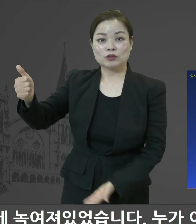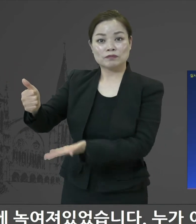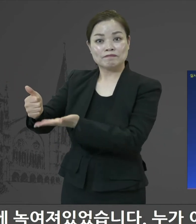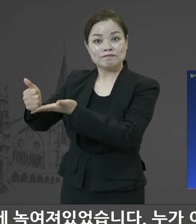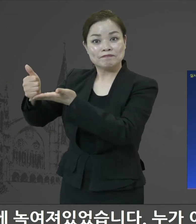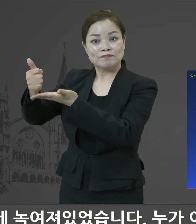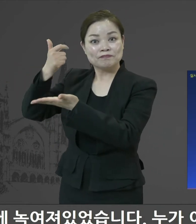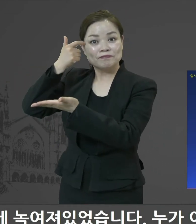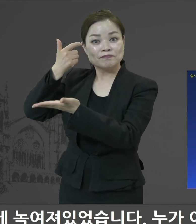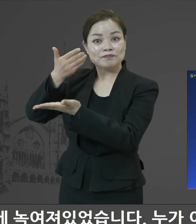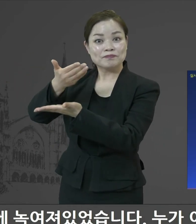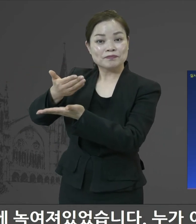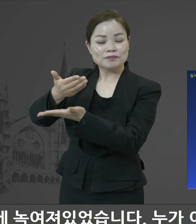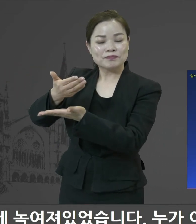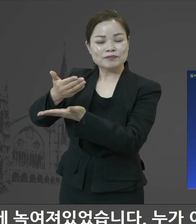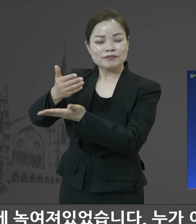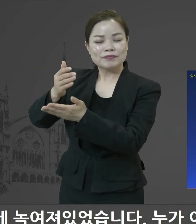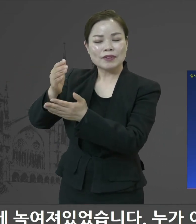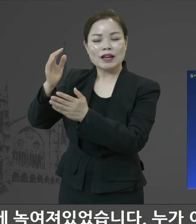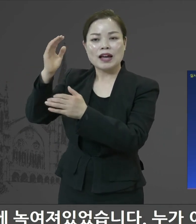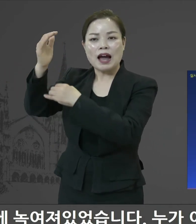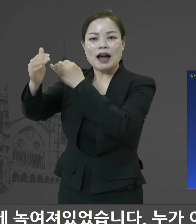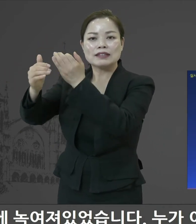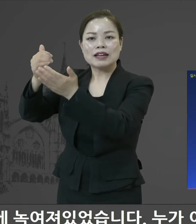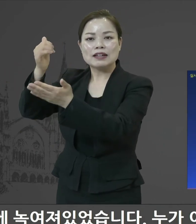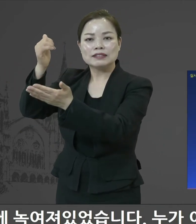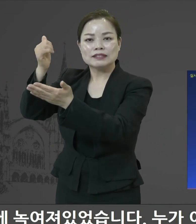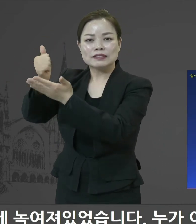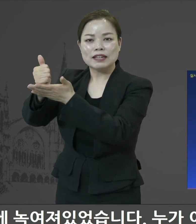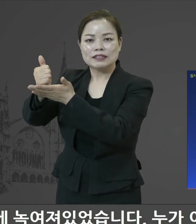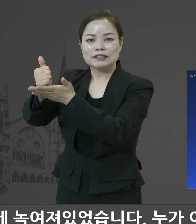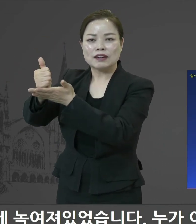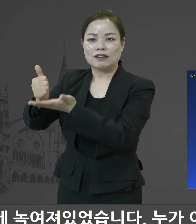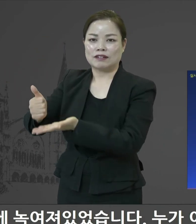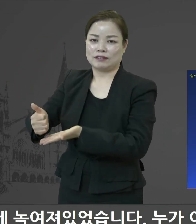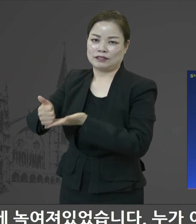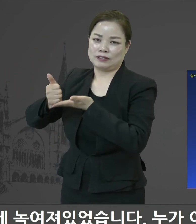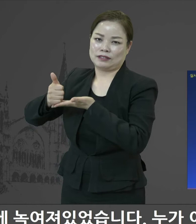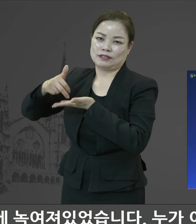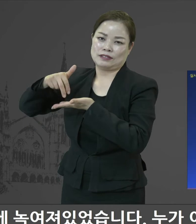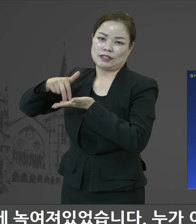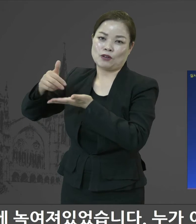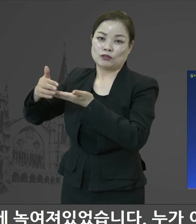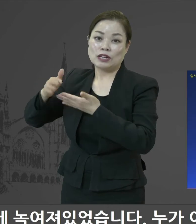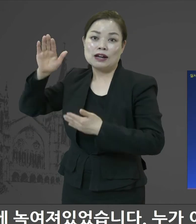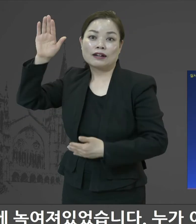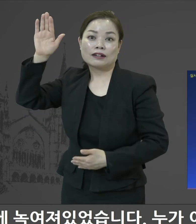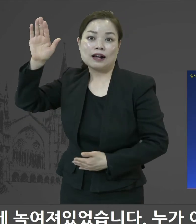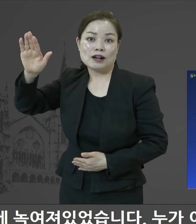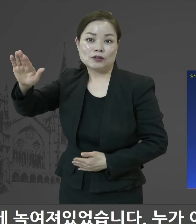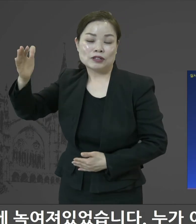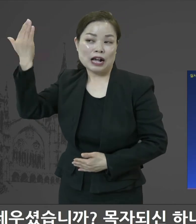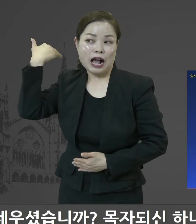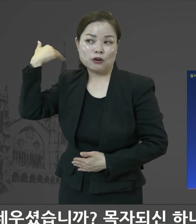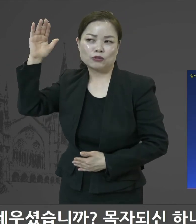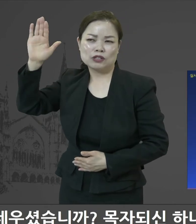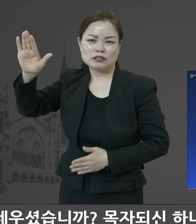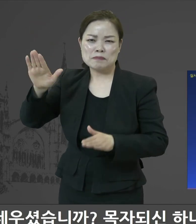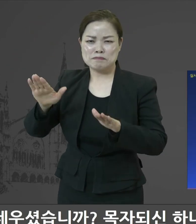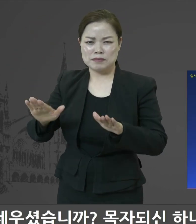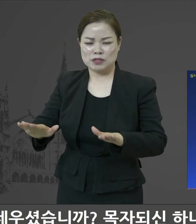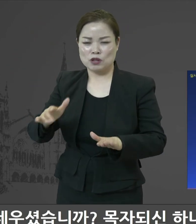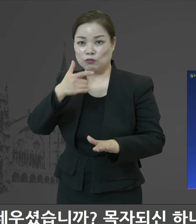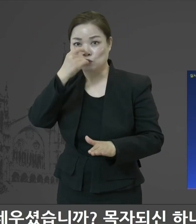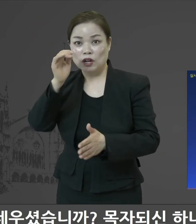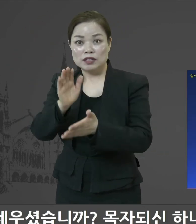세우셨습니까? 목자 대신 하나님께서 세우신 줄 믿습니다. 과거에도 현재에도 미래에도